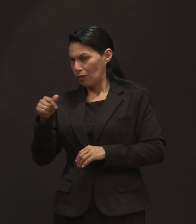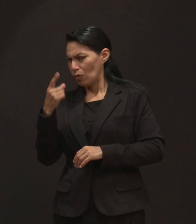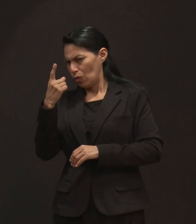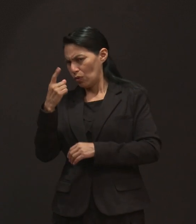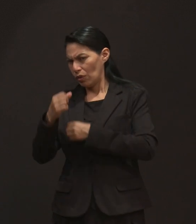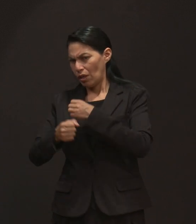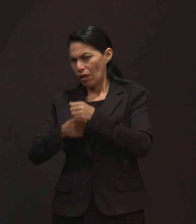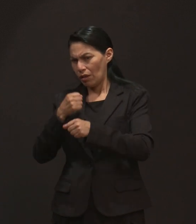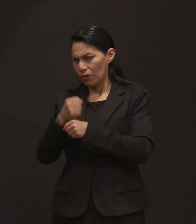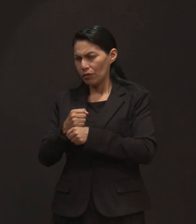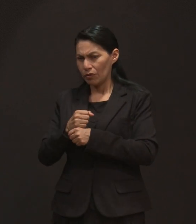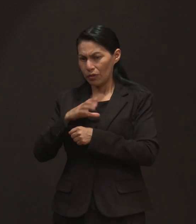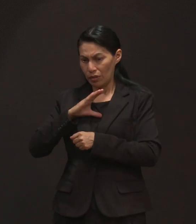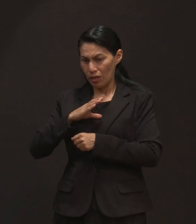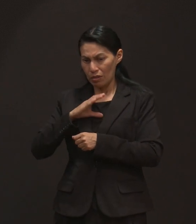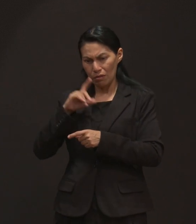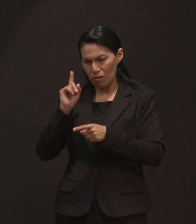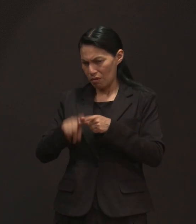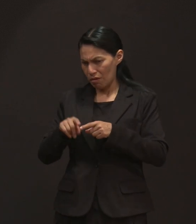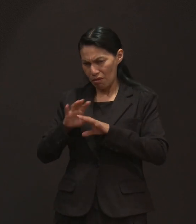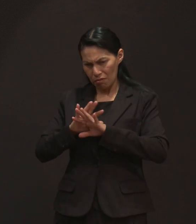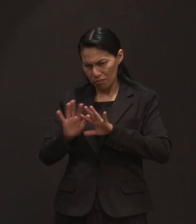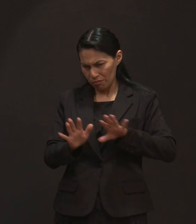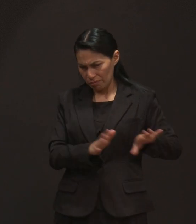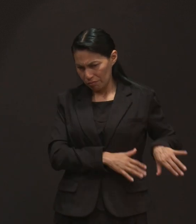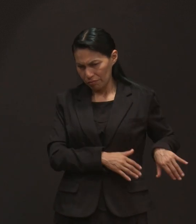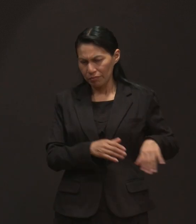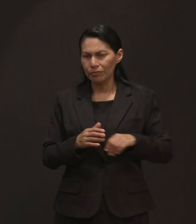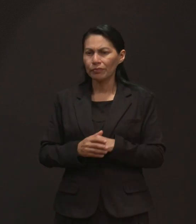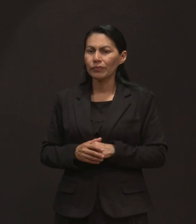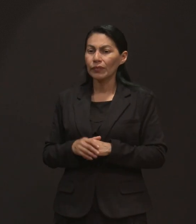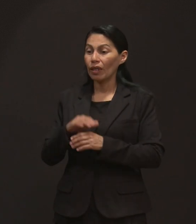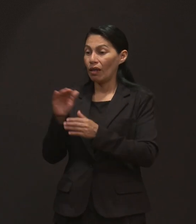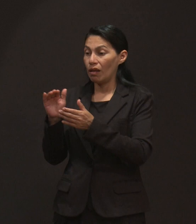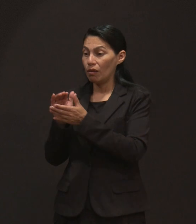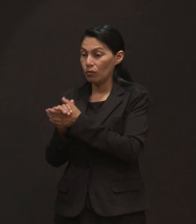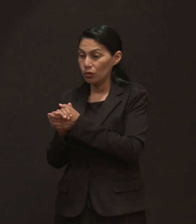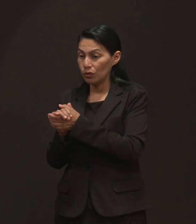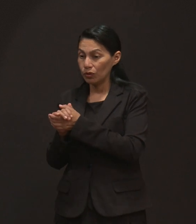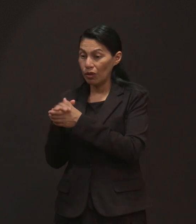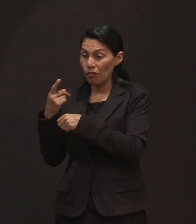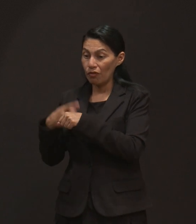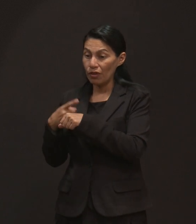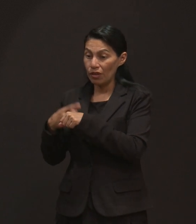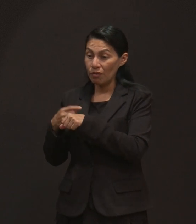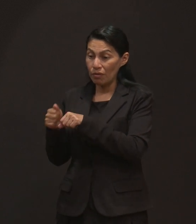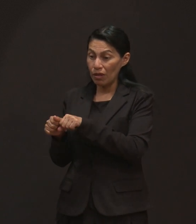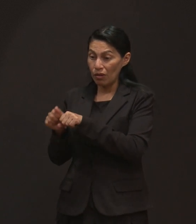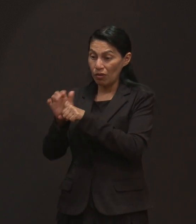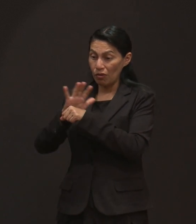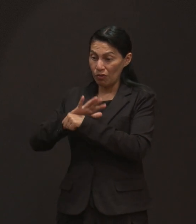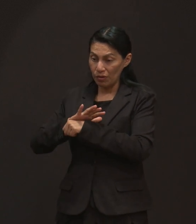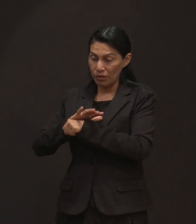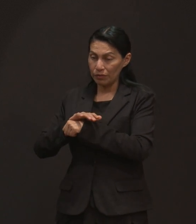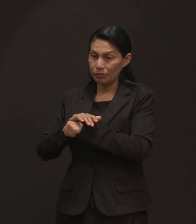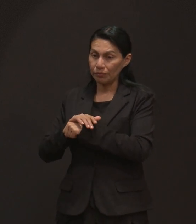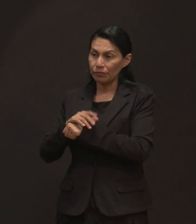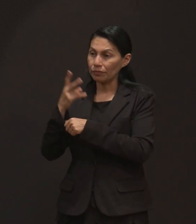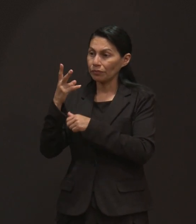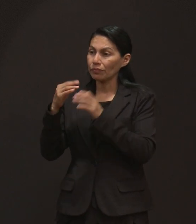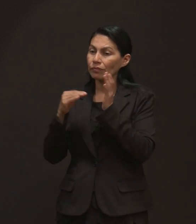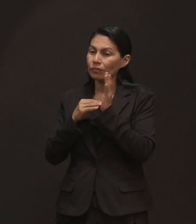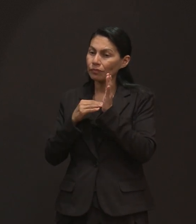año de que ella ya quedó libre del cáncer, su esposo enferma de COVID, que fue